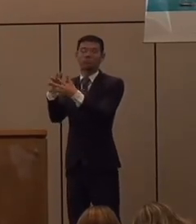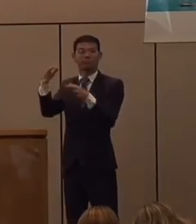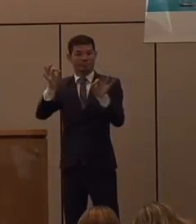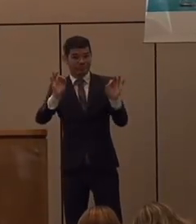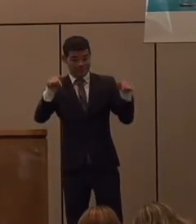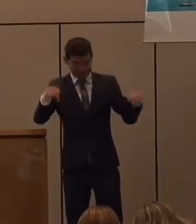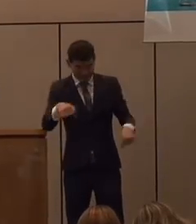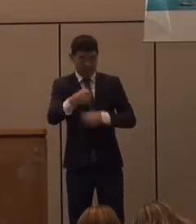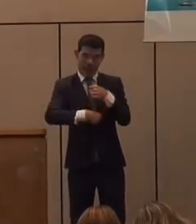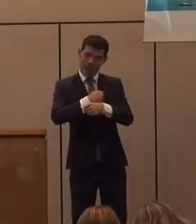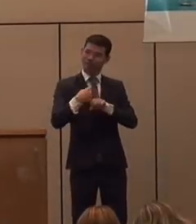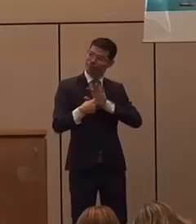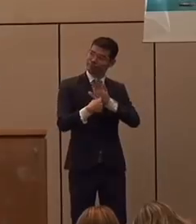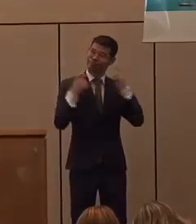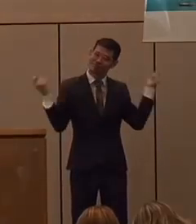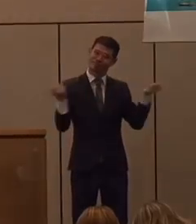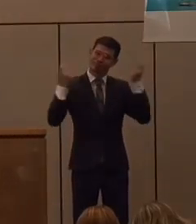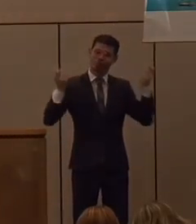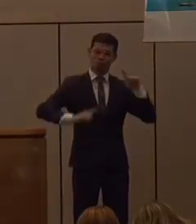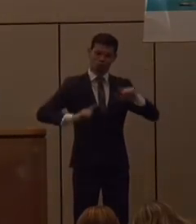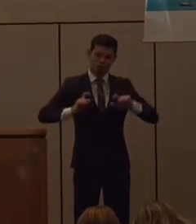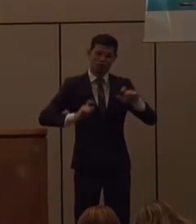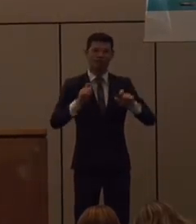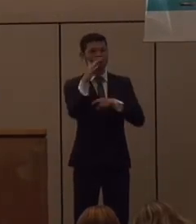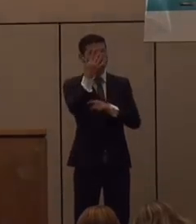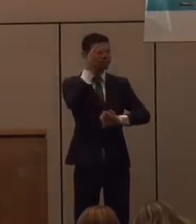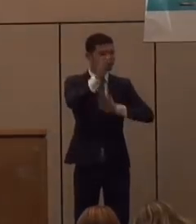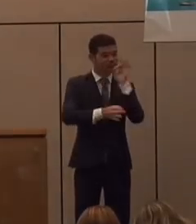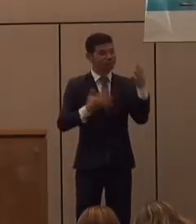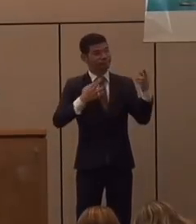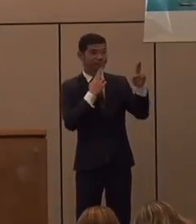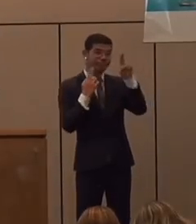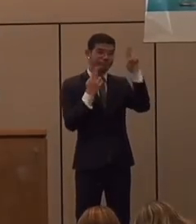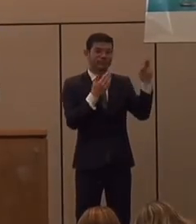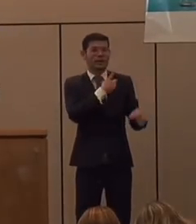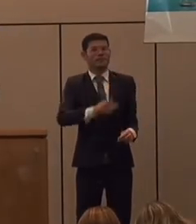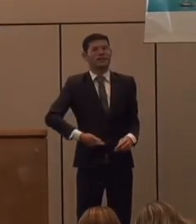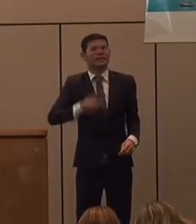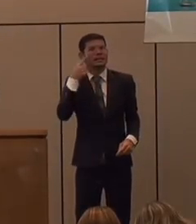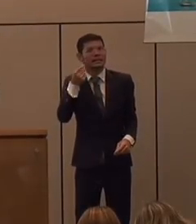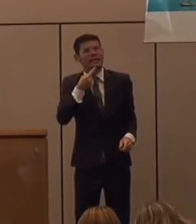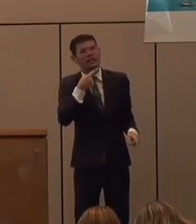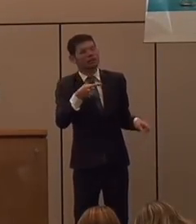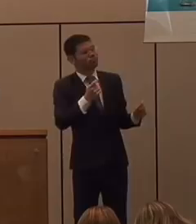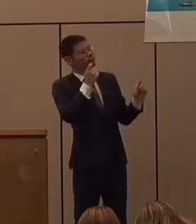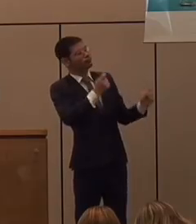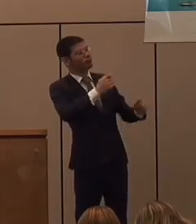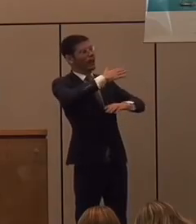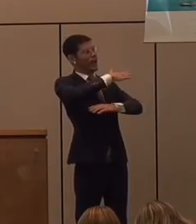internacional del turismo sostenible para el desarrollo el honor de que el presidente santos haya sido declarado uno de los embajadores especiales